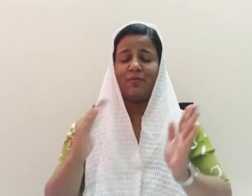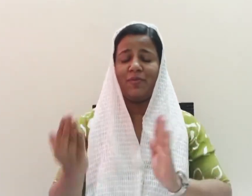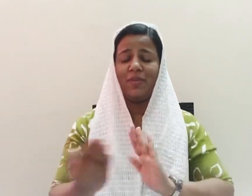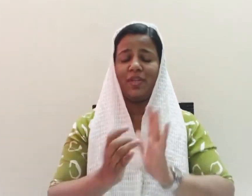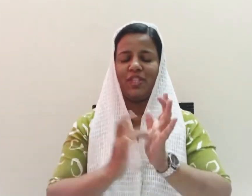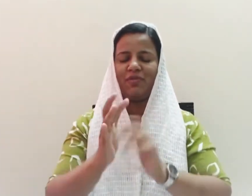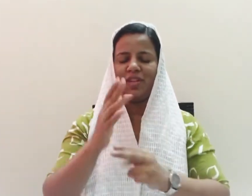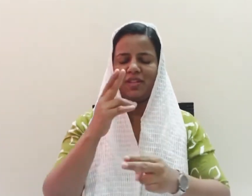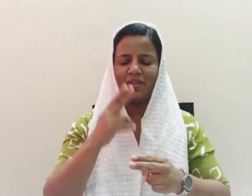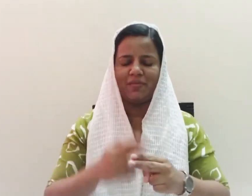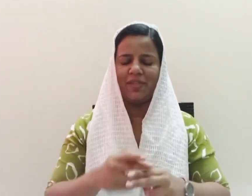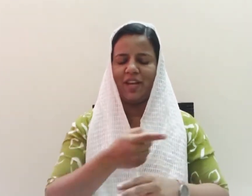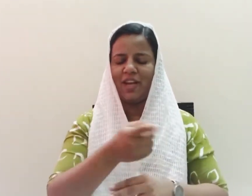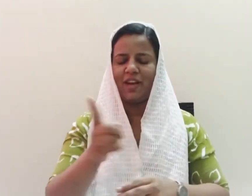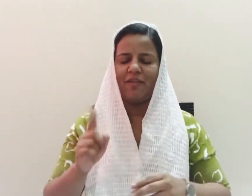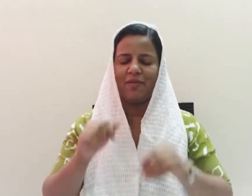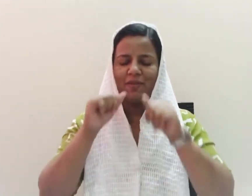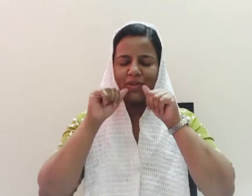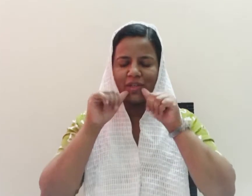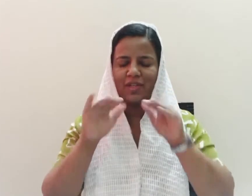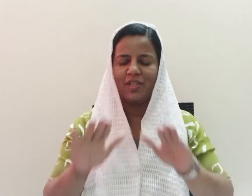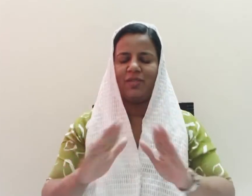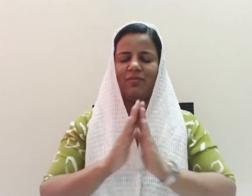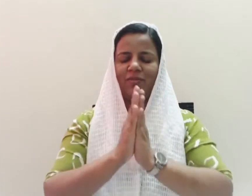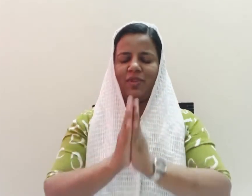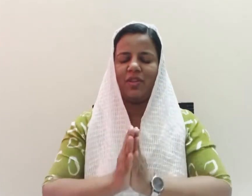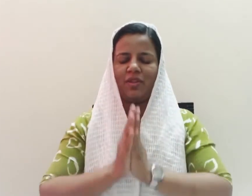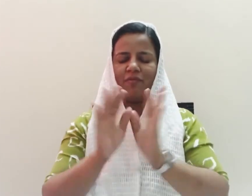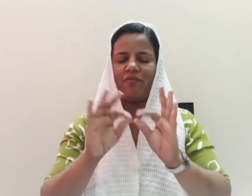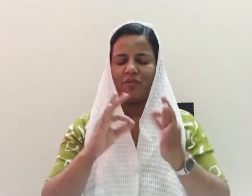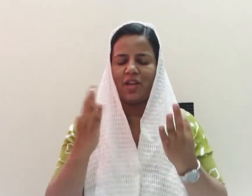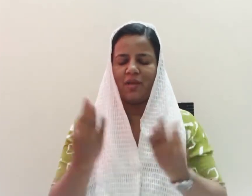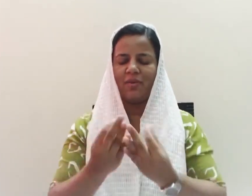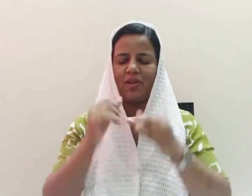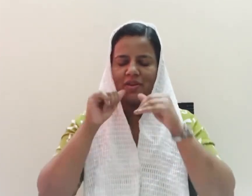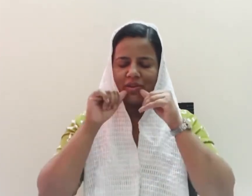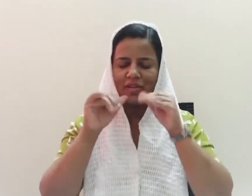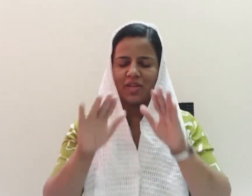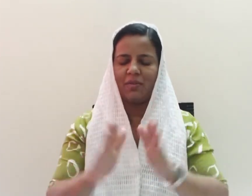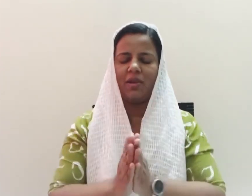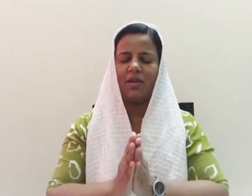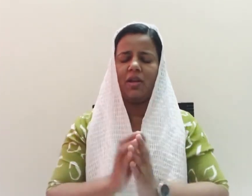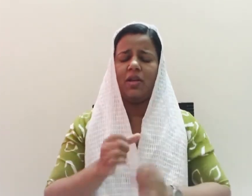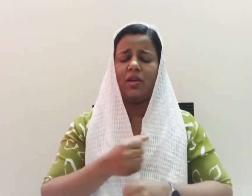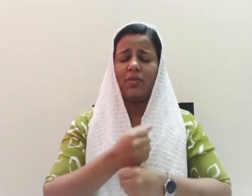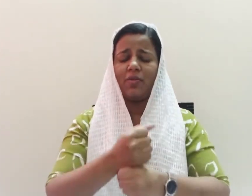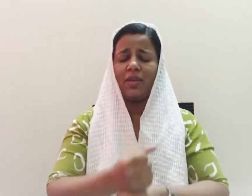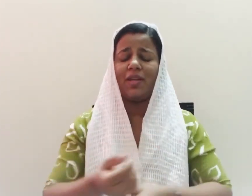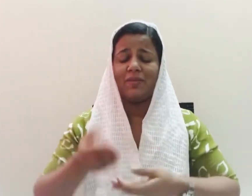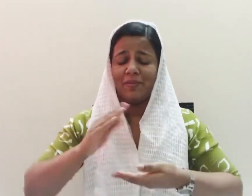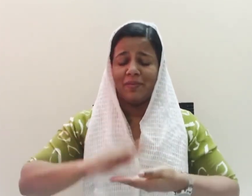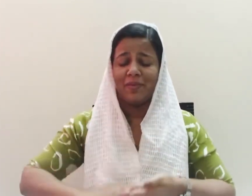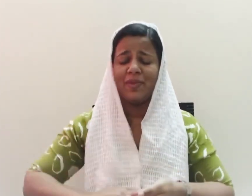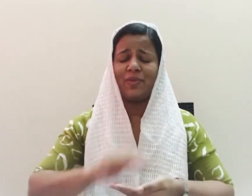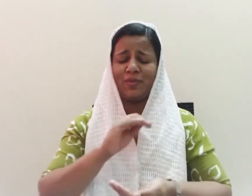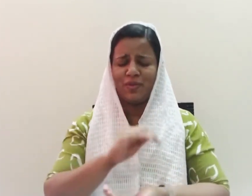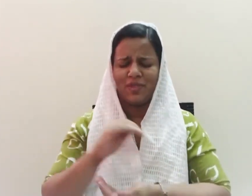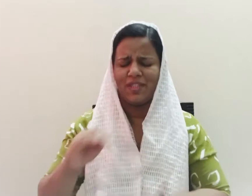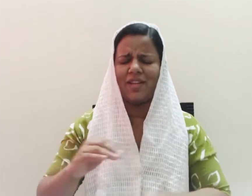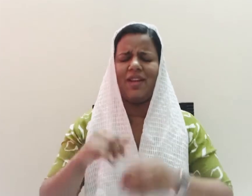യേശു ക്രിസ്തുവിൻ്റെ നാമത്തിൽ ഈ പ്രിയപ്പെട്ടവരെ അനുഗ്രഹിച്ചു പ്രാർത്ഥിക്കുന്നു. ഇവരുടെ കുടുംബജീവിതത്തെ അനുഗ്രഹിക്കുന്നു. ദാനമായി കൊടുത്ത ജീവിത പങ്കാളിയും കുഞ്ഞുങ്ങളെയും